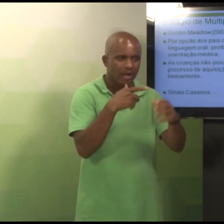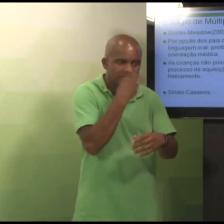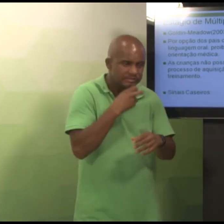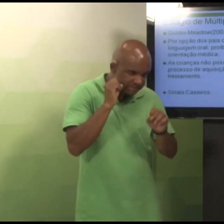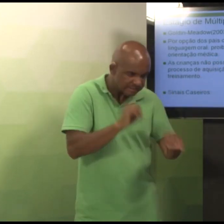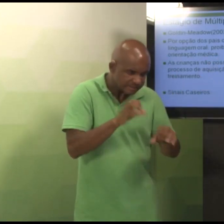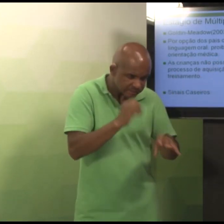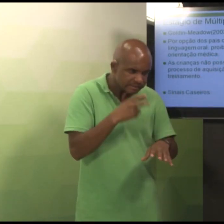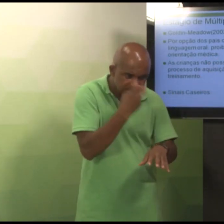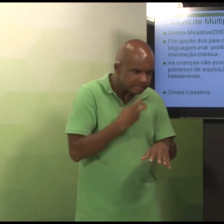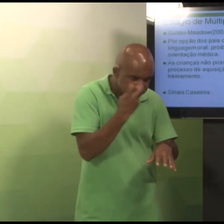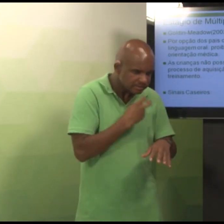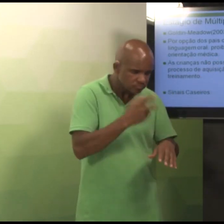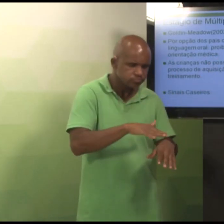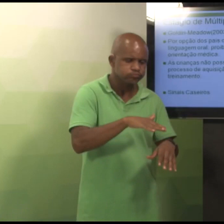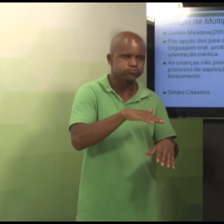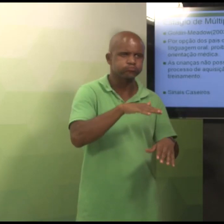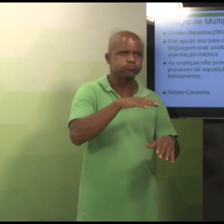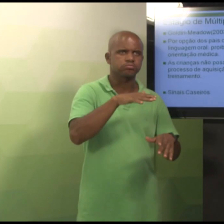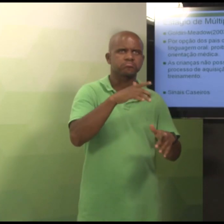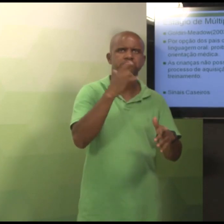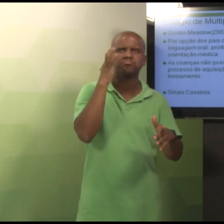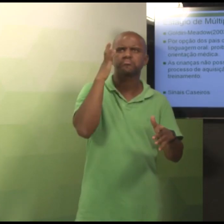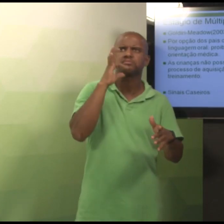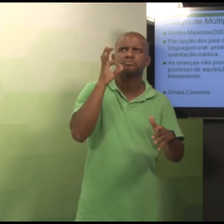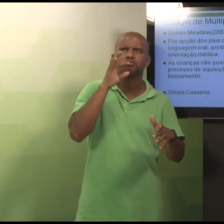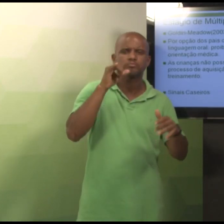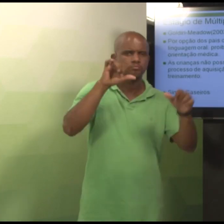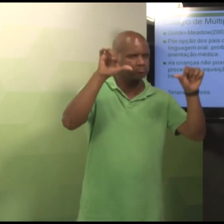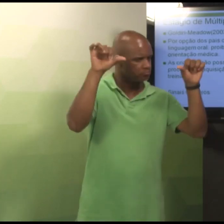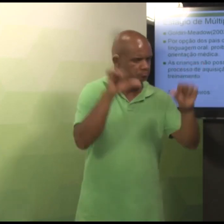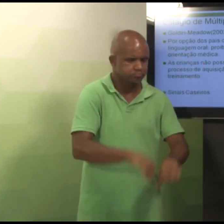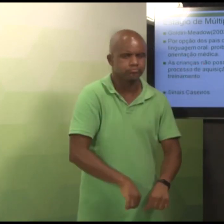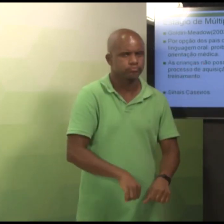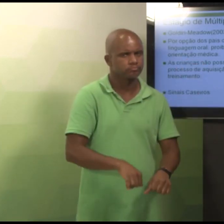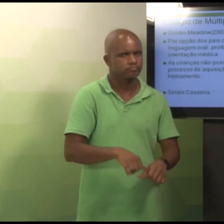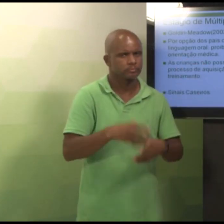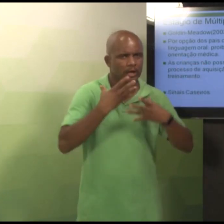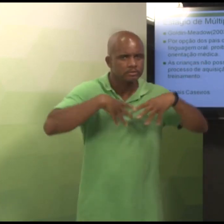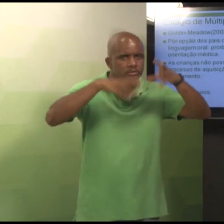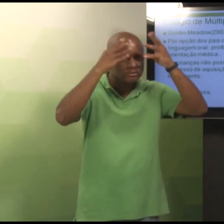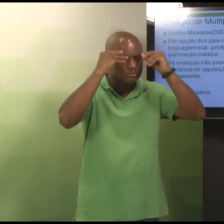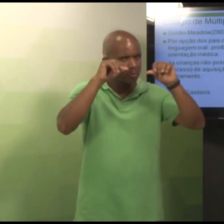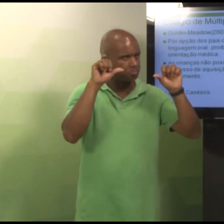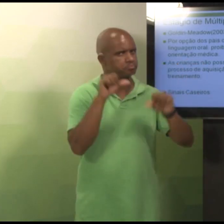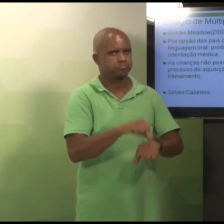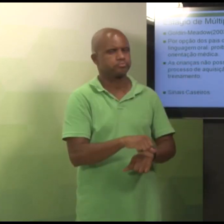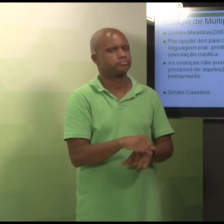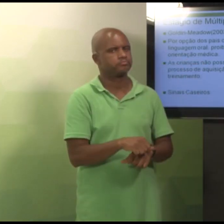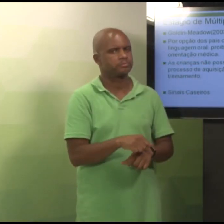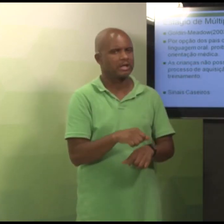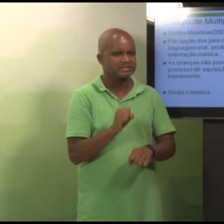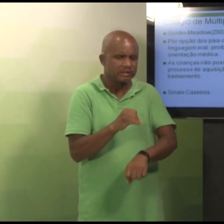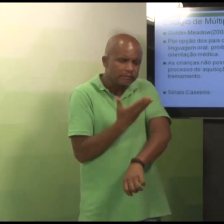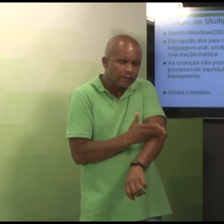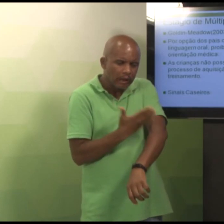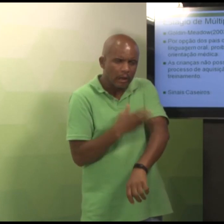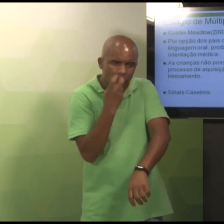conseguir. Por quê? Irá tentar ensinar a oralização e isso será prejudicial